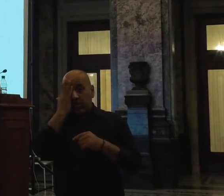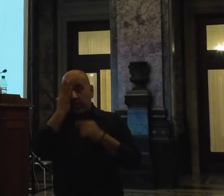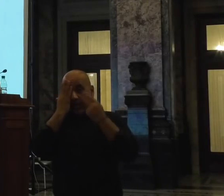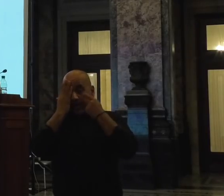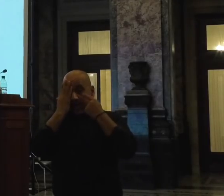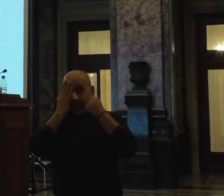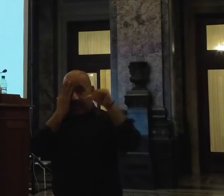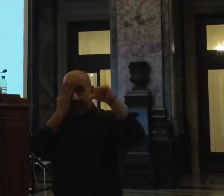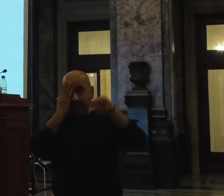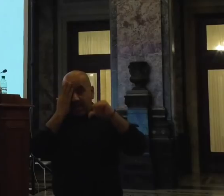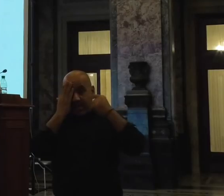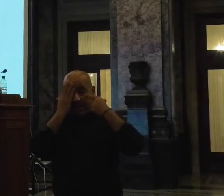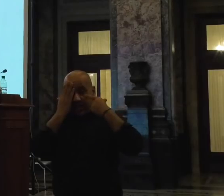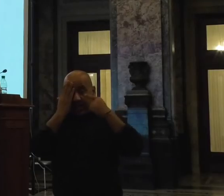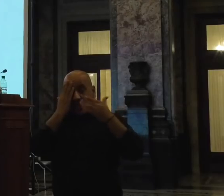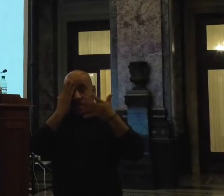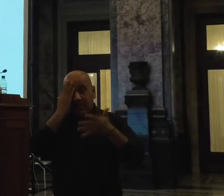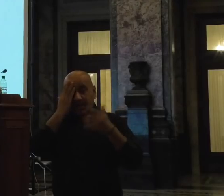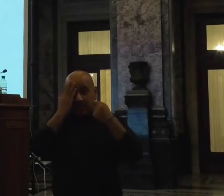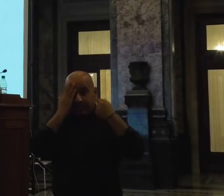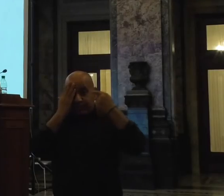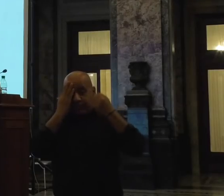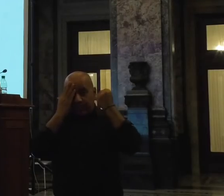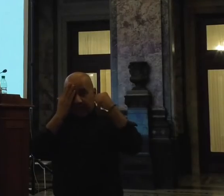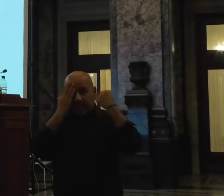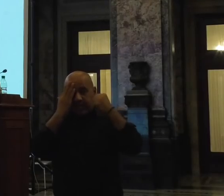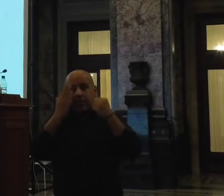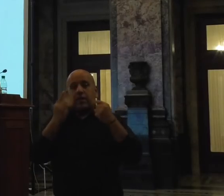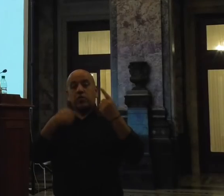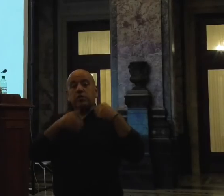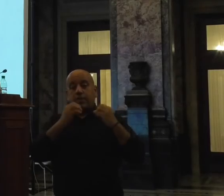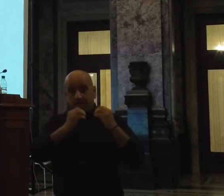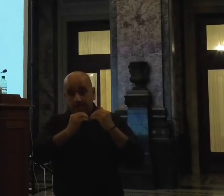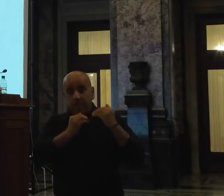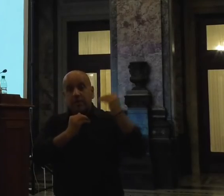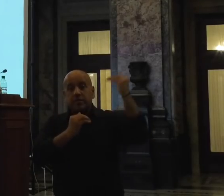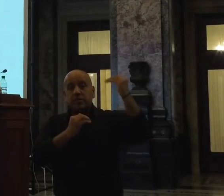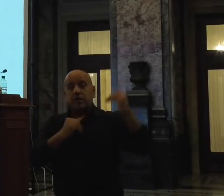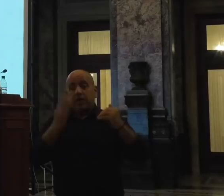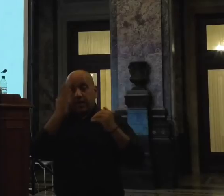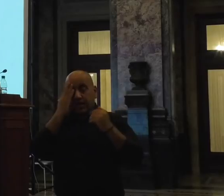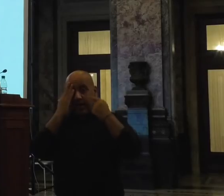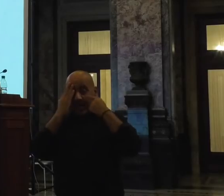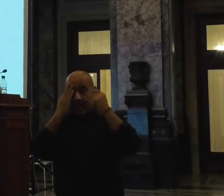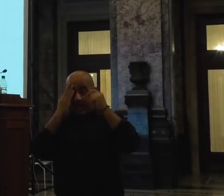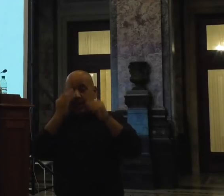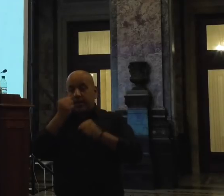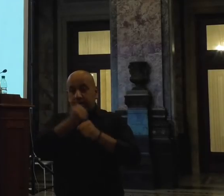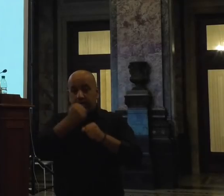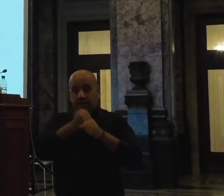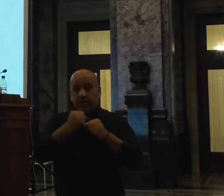que el ojo débil tenga que estarse ejercitando, porque cuando no se parcha, entonces el ojo débil es como que